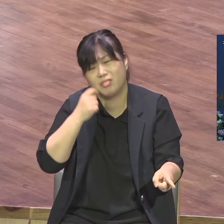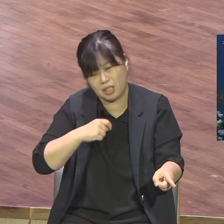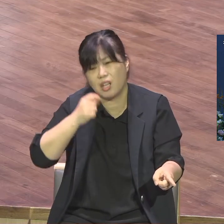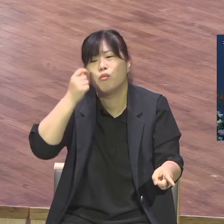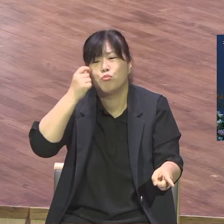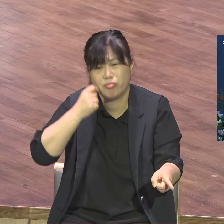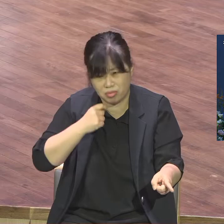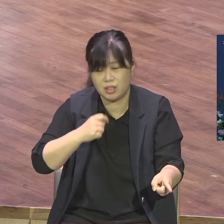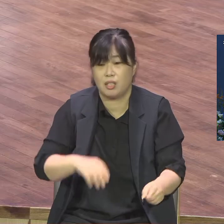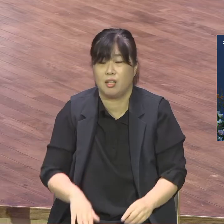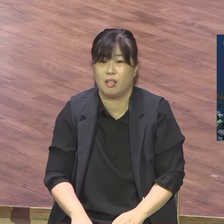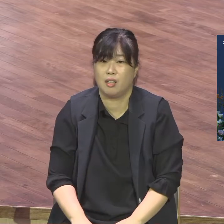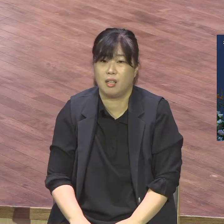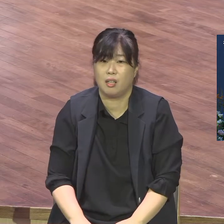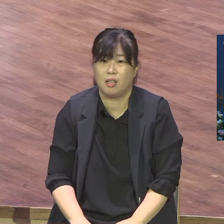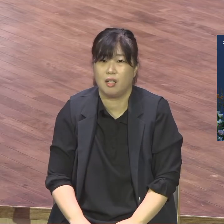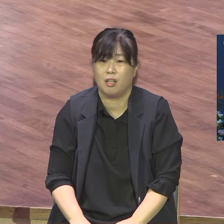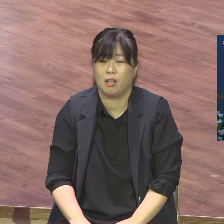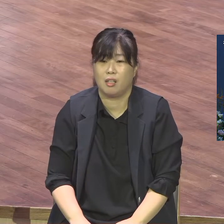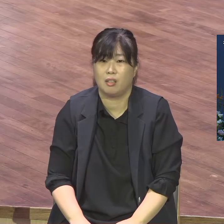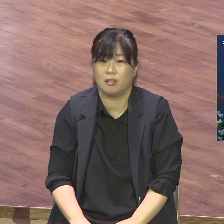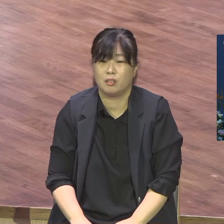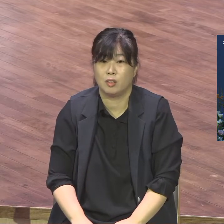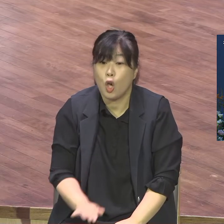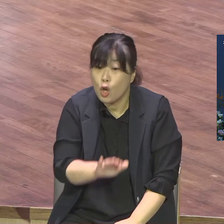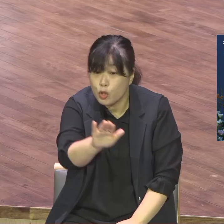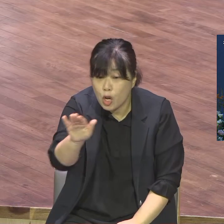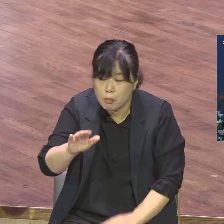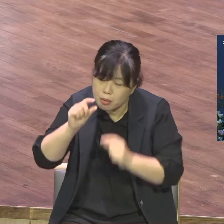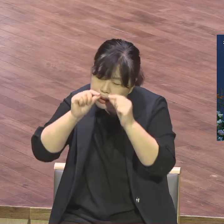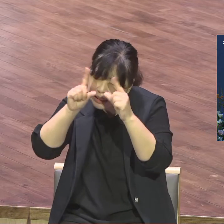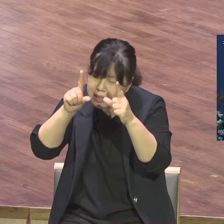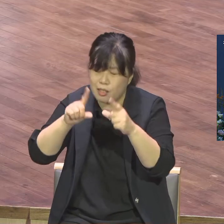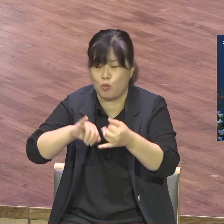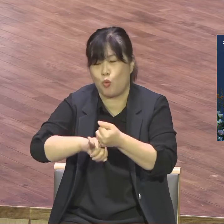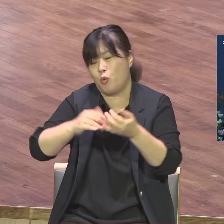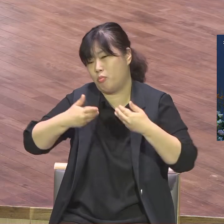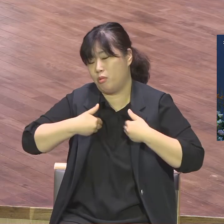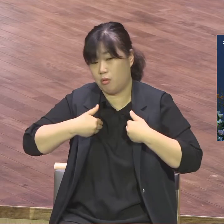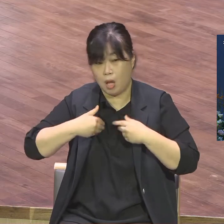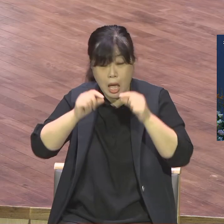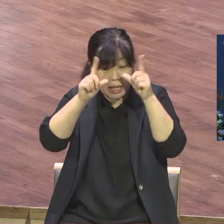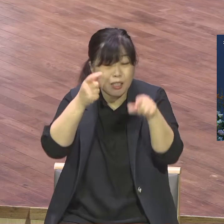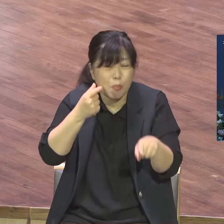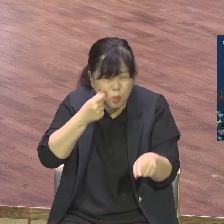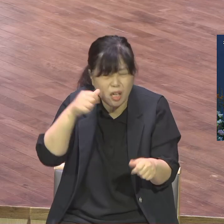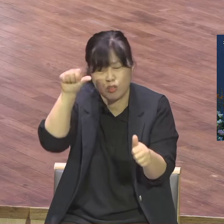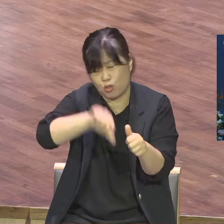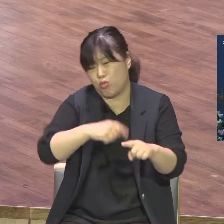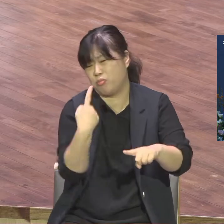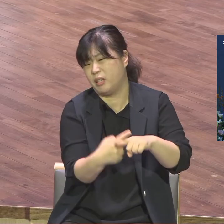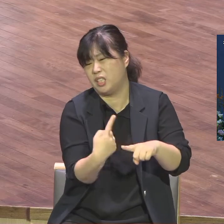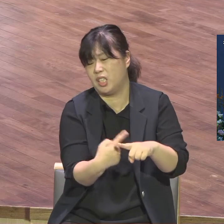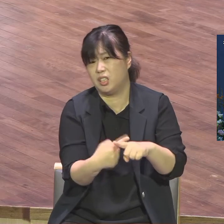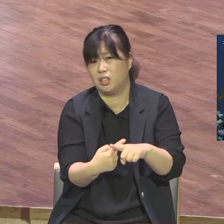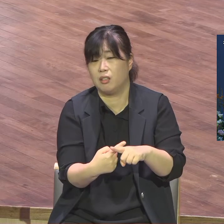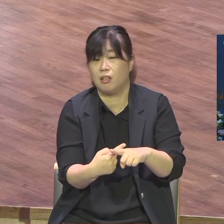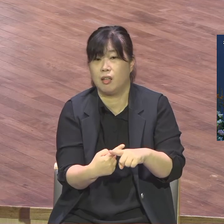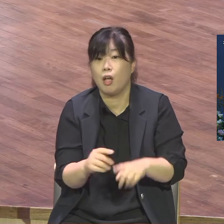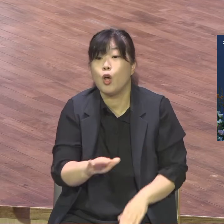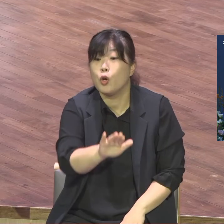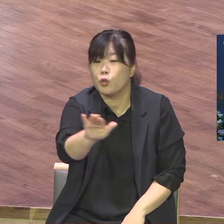중심 수준에 지금까지 저들은 살고 있어요. 이걸 저주로 합니다. 저주. 못 깨닫는 거. 그런데